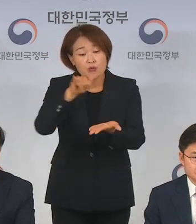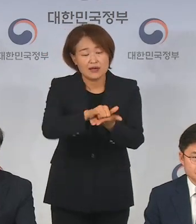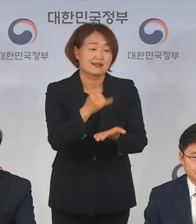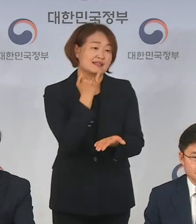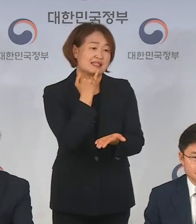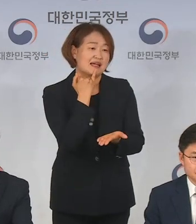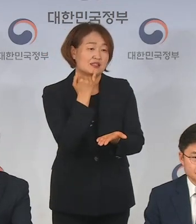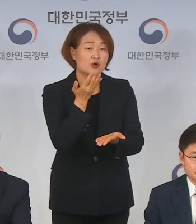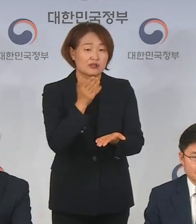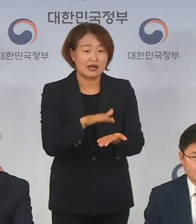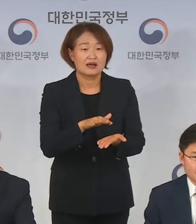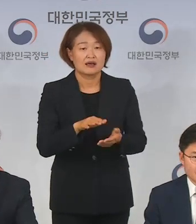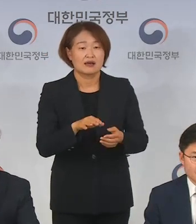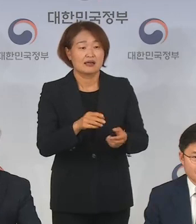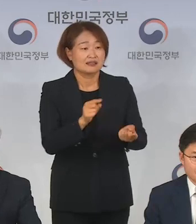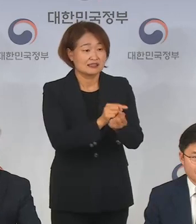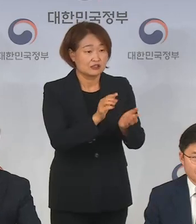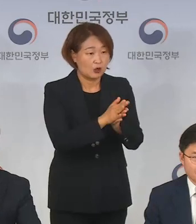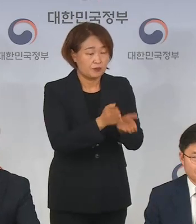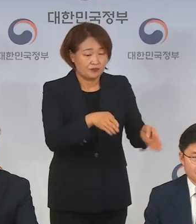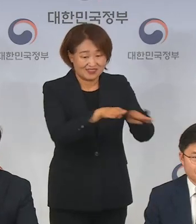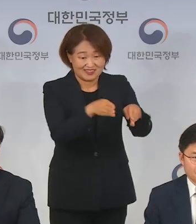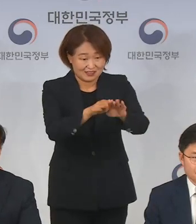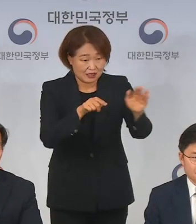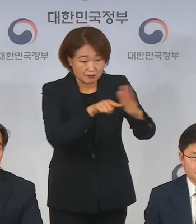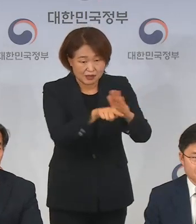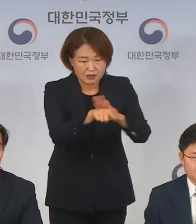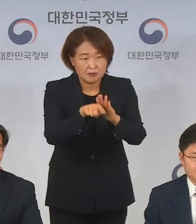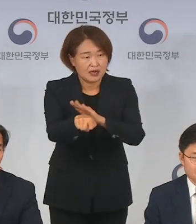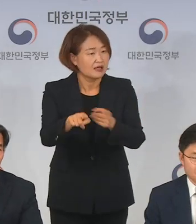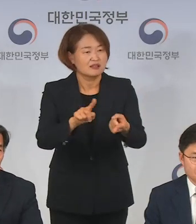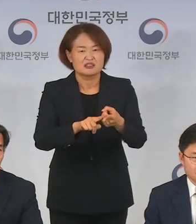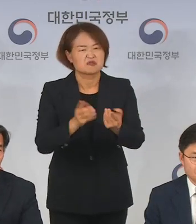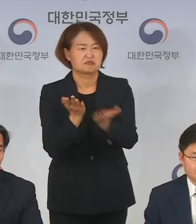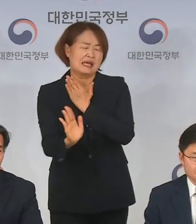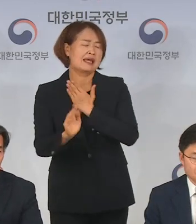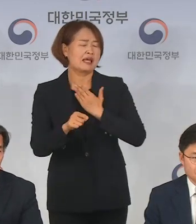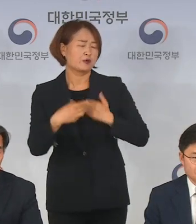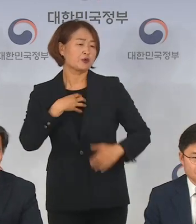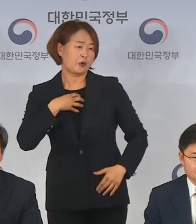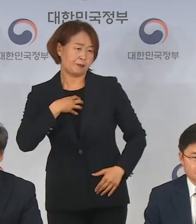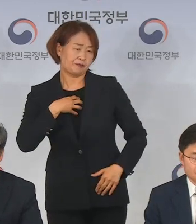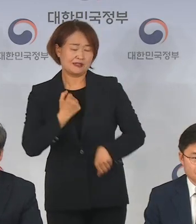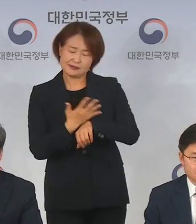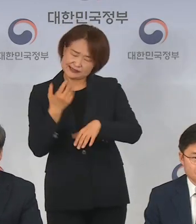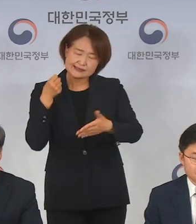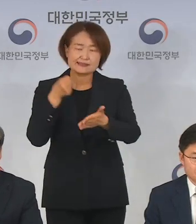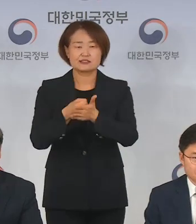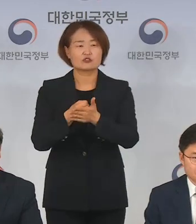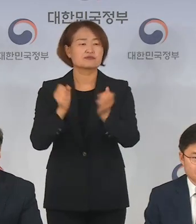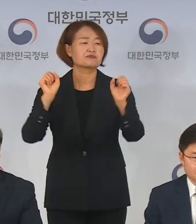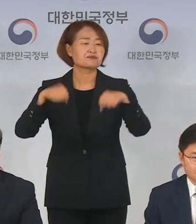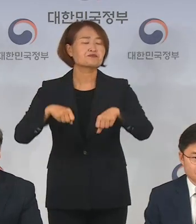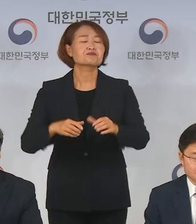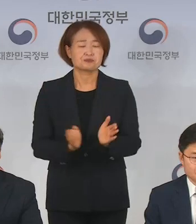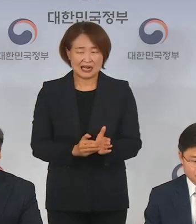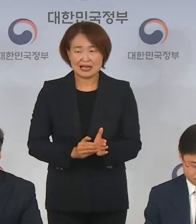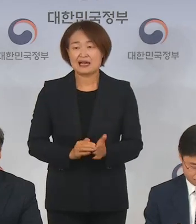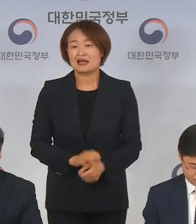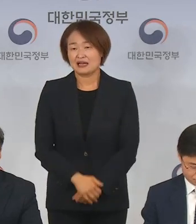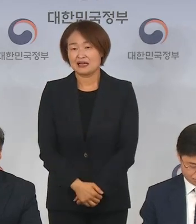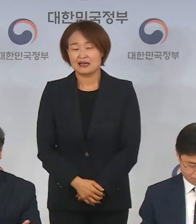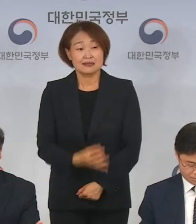없겠습니다만 실제 그 시찰 활동에 현장에 들어가는 것은 적절치 않은 걸로 결정이 났고요. 협의가 됐고요.